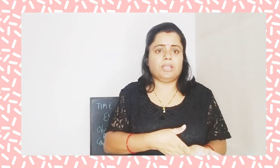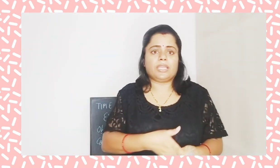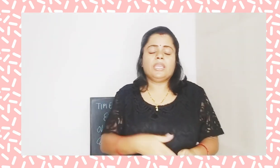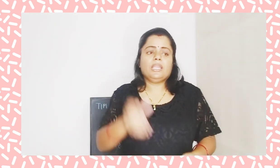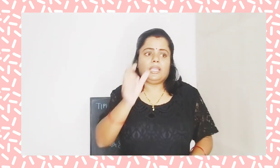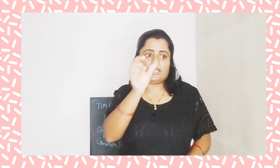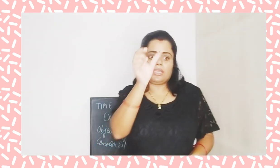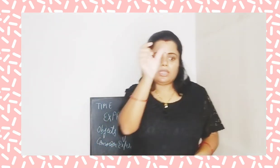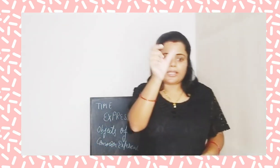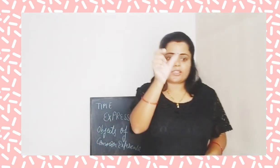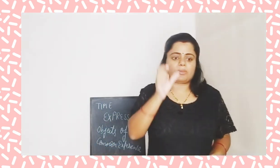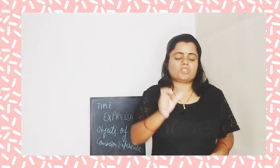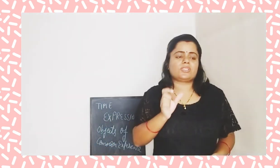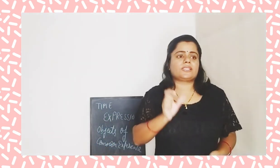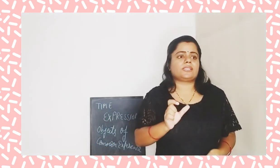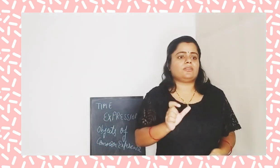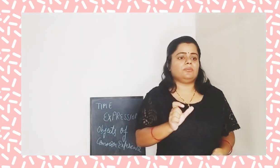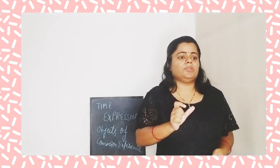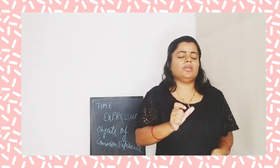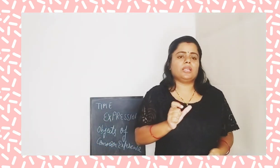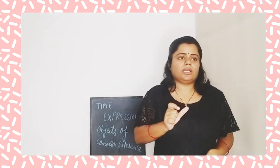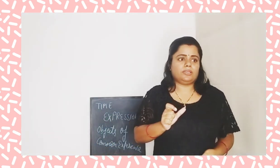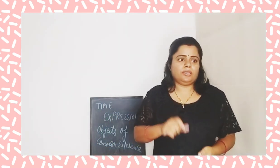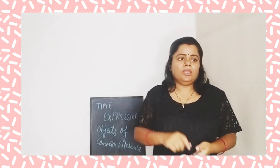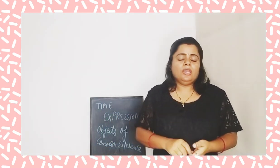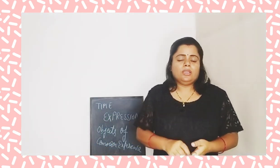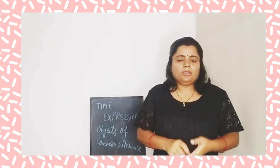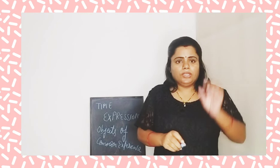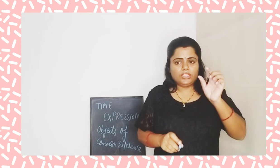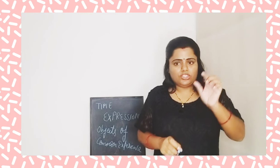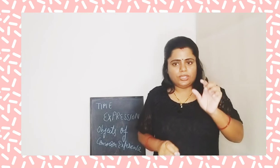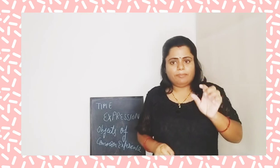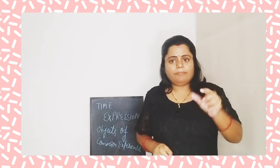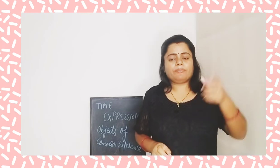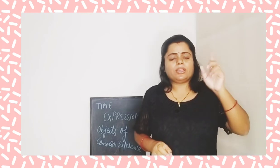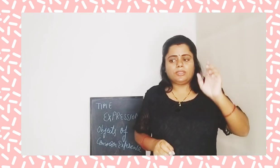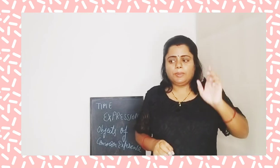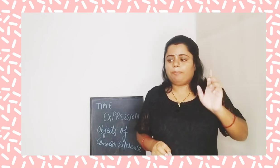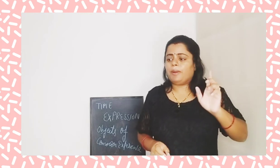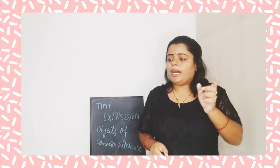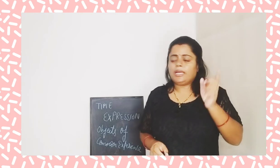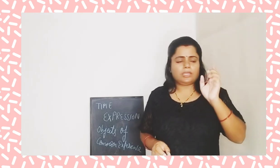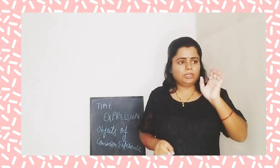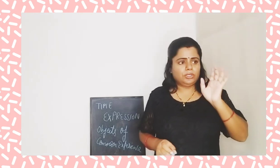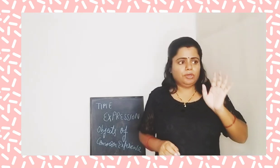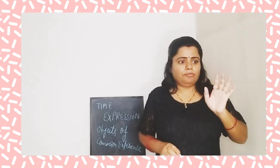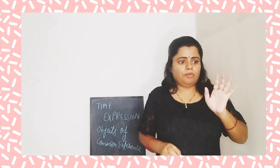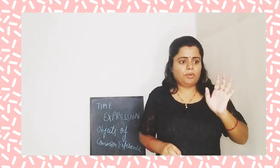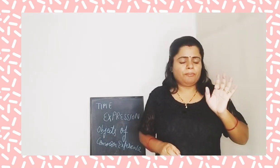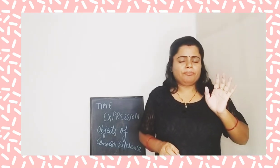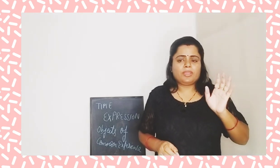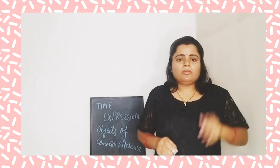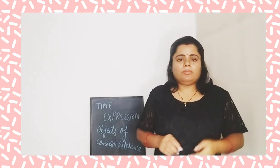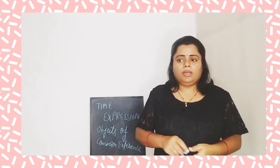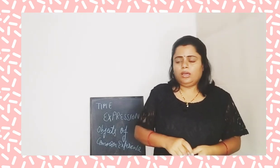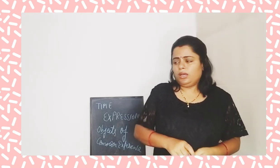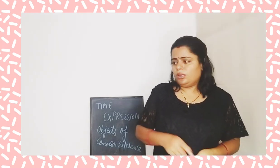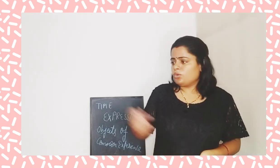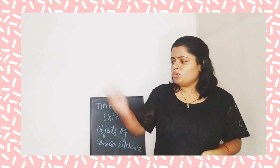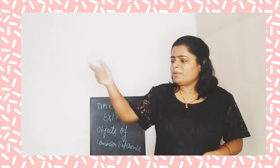है. लेकिन इन एक्सप्रेशंस के साथ हम द लगाते हैं, द जिम, द पार्क, द फोन. कुड यू प्लीज